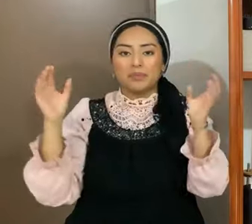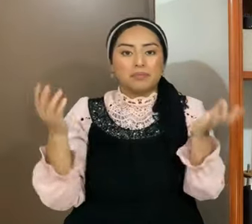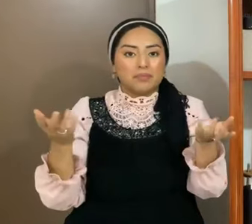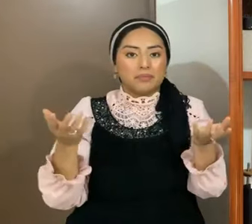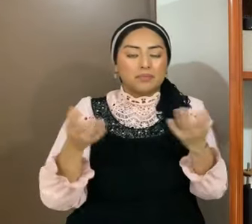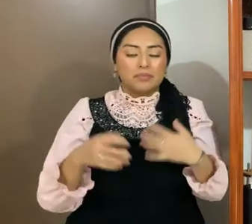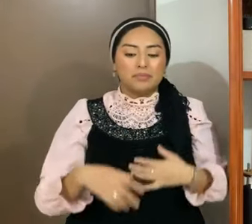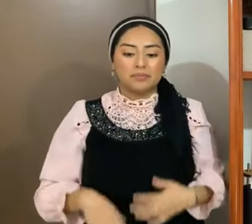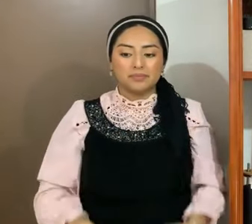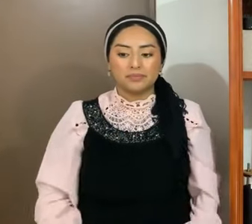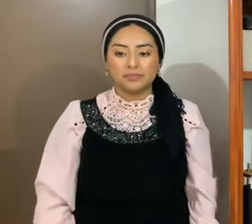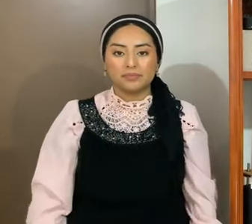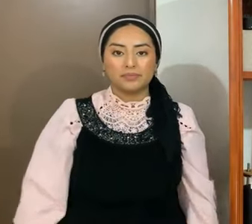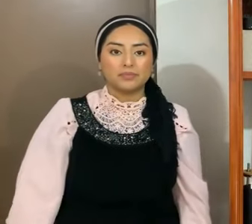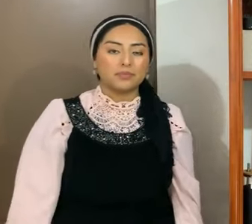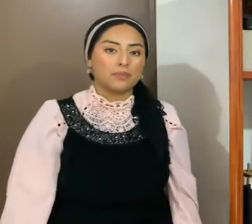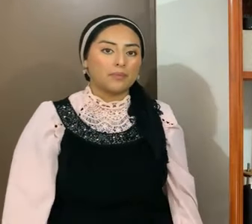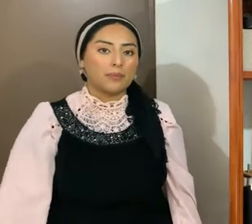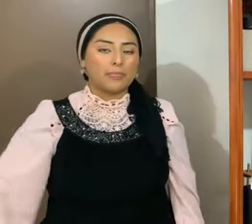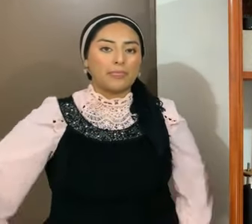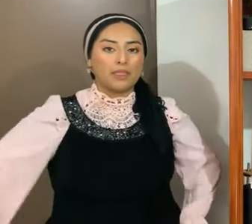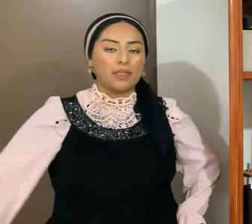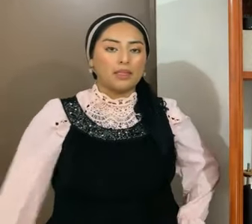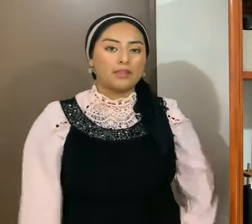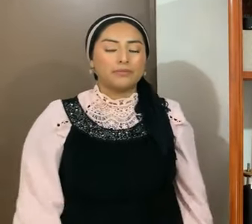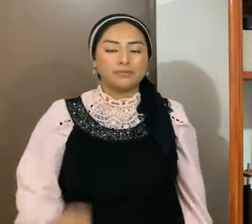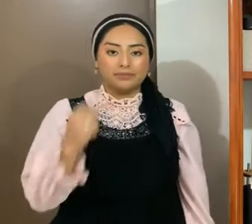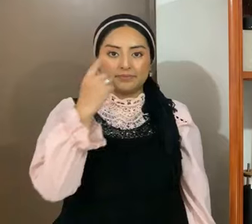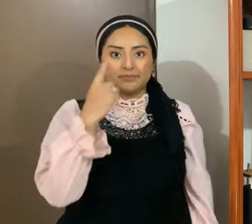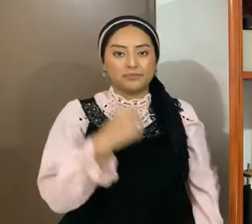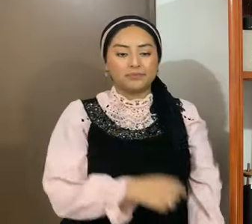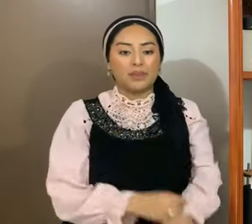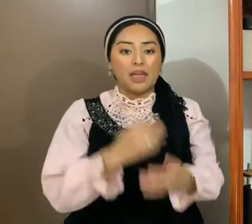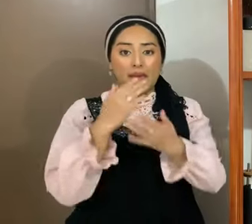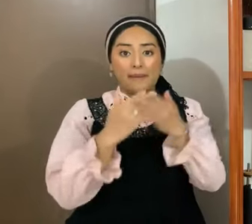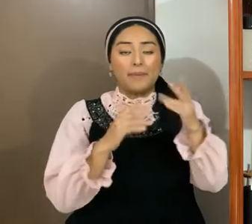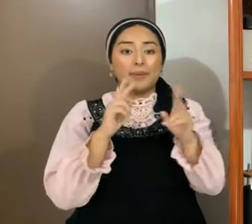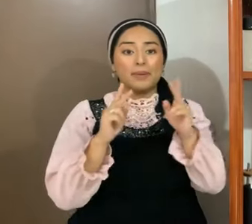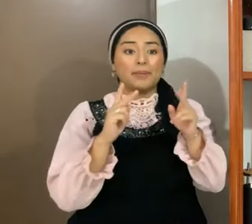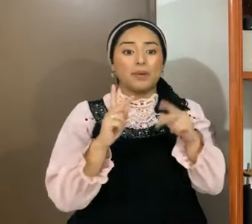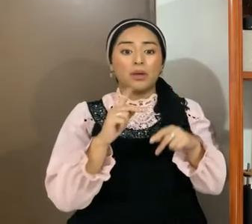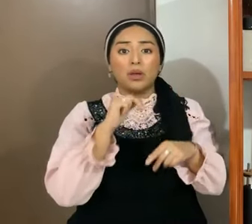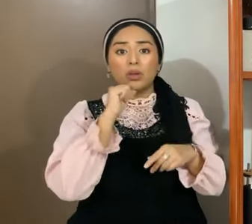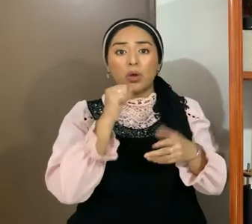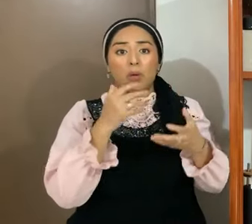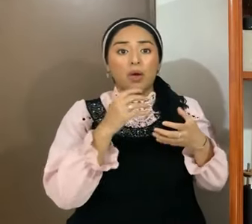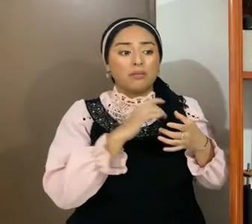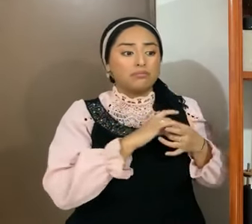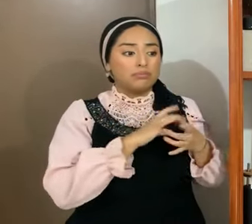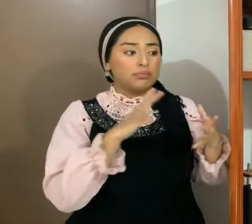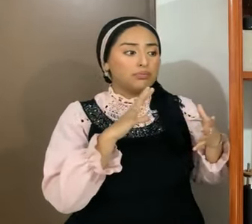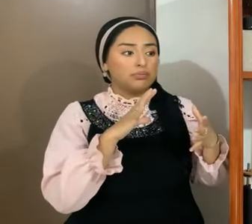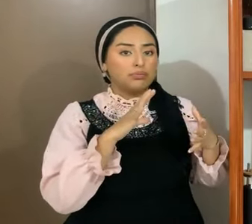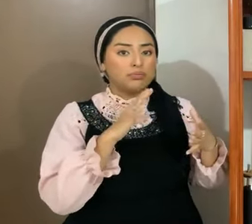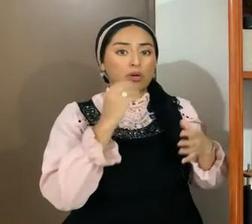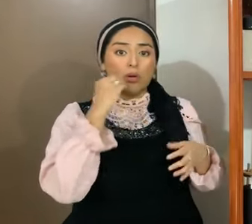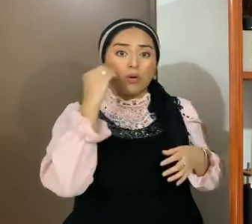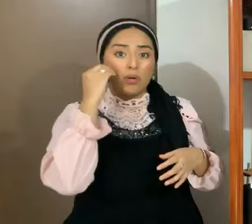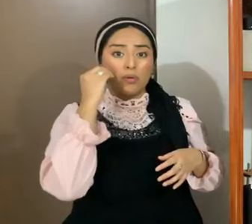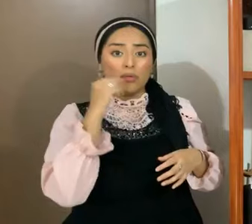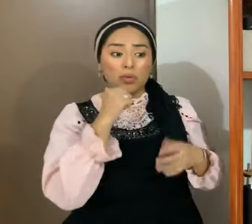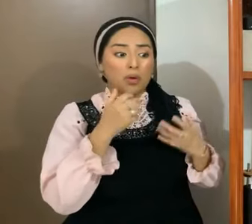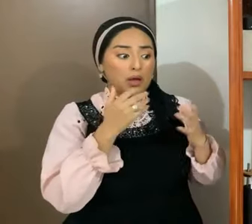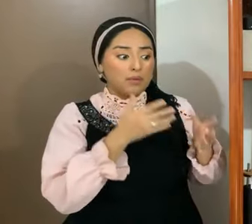que están en el piso. Sí me doy a entender, porque hay gente que no quiere desprenderse, dejar su casa, no quiere